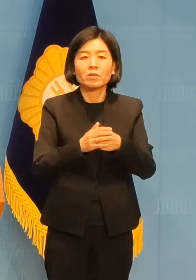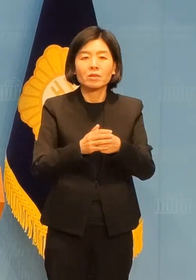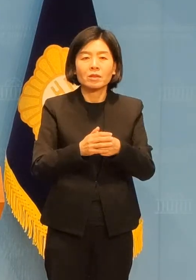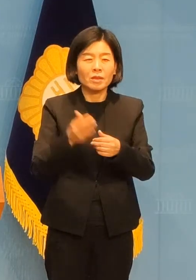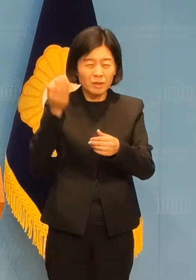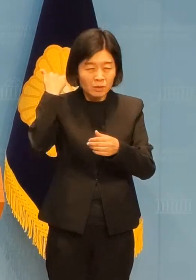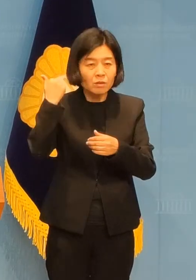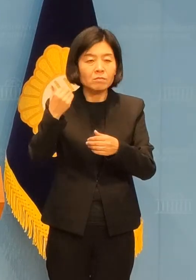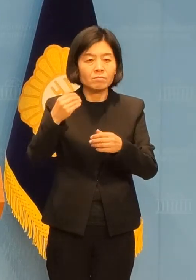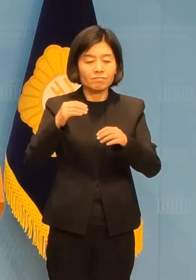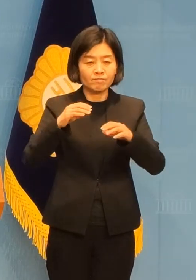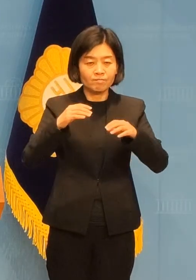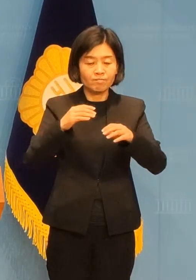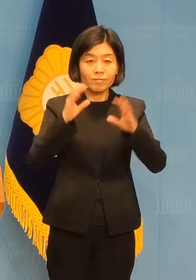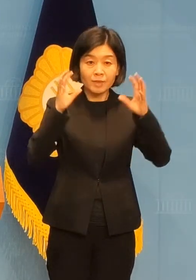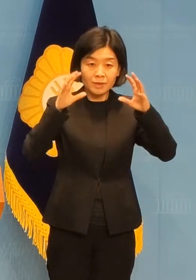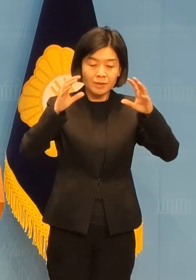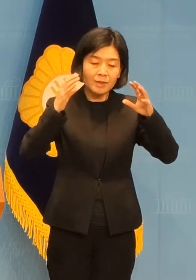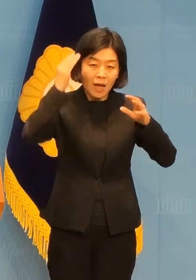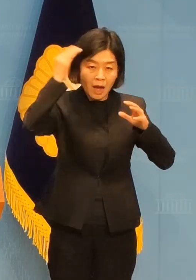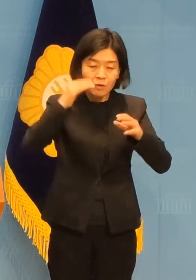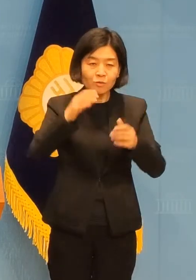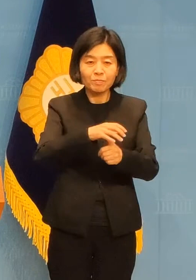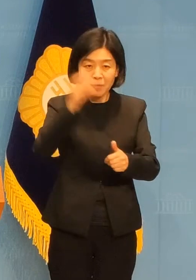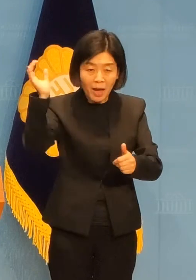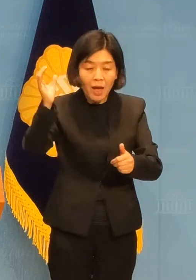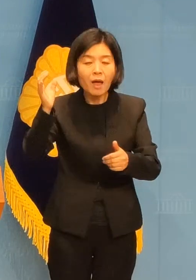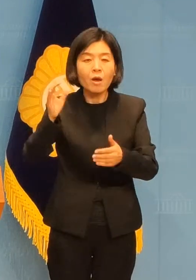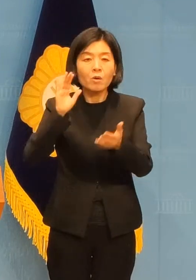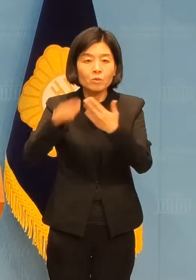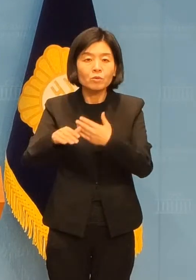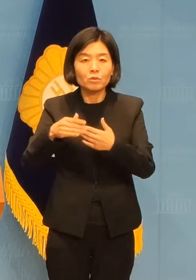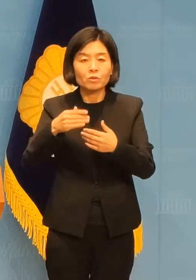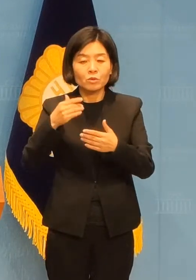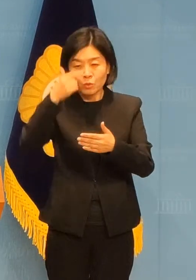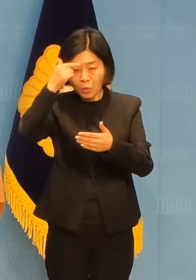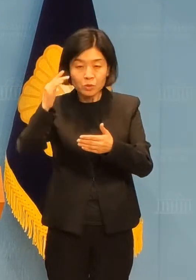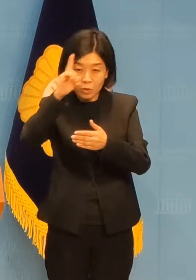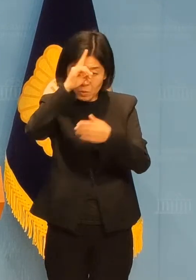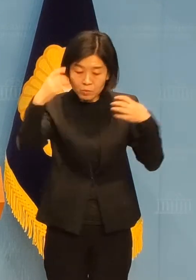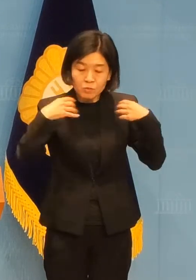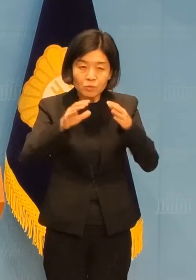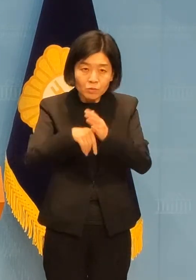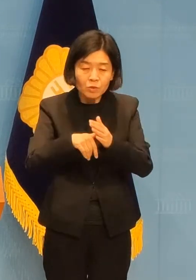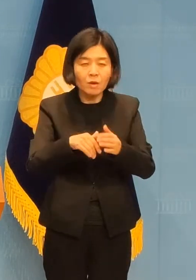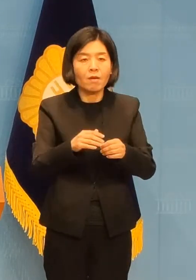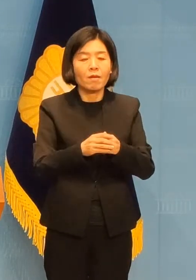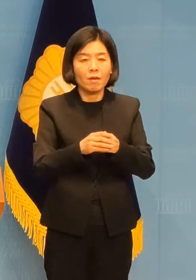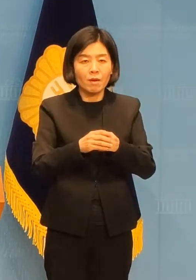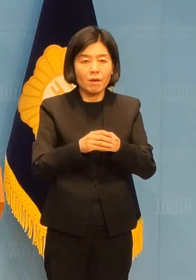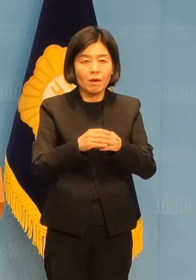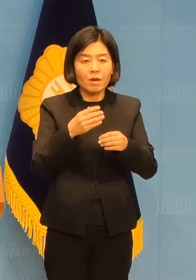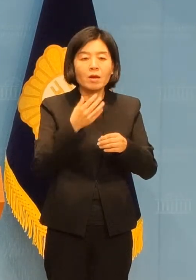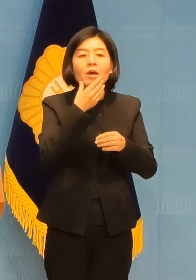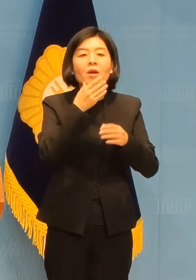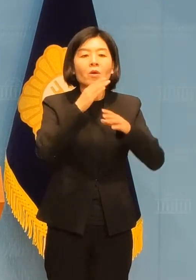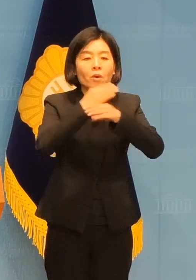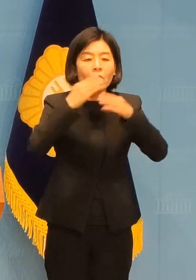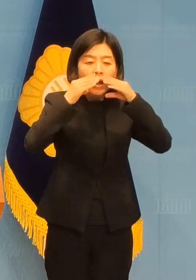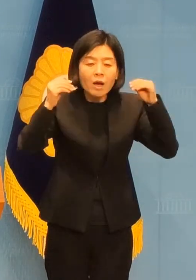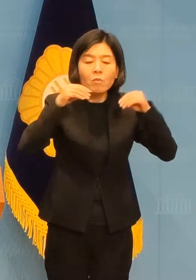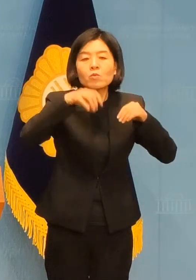때 본격화한 경복궁과 광화문 경관 복원은 잃어버린 공간을